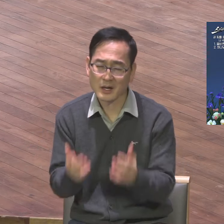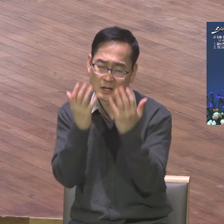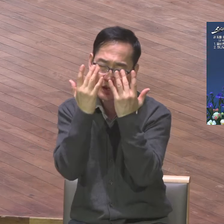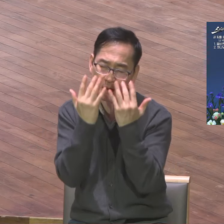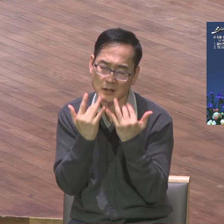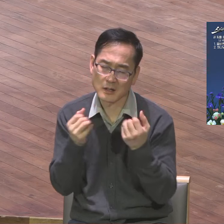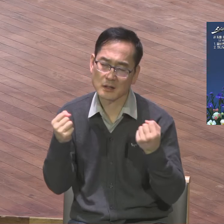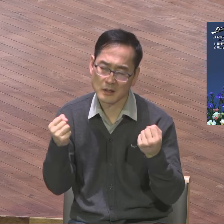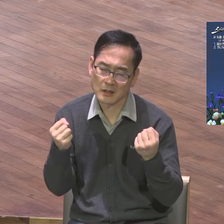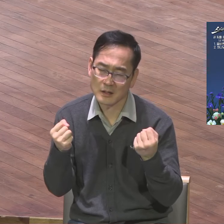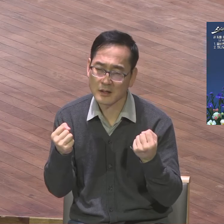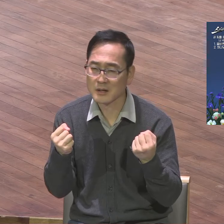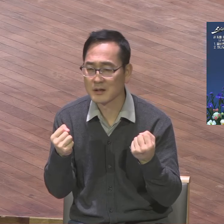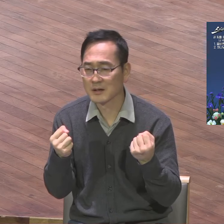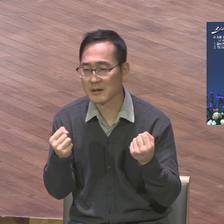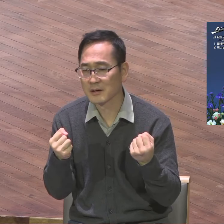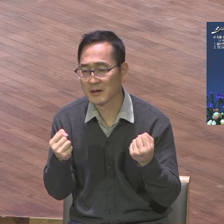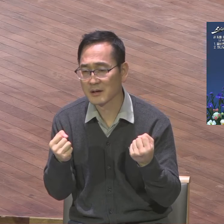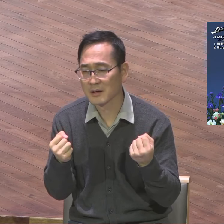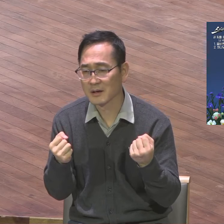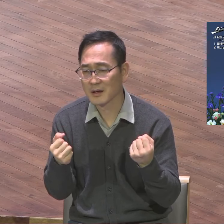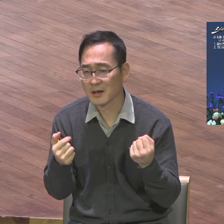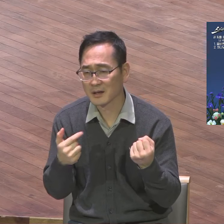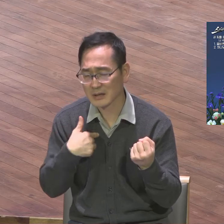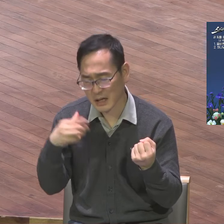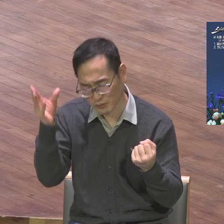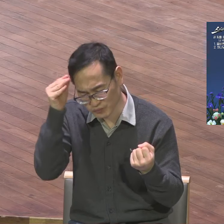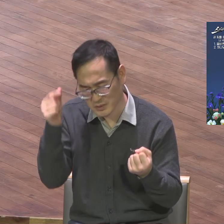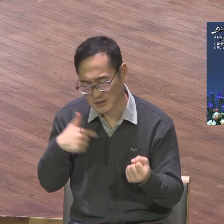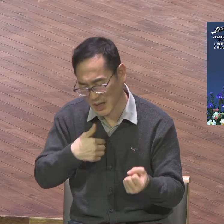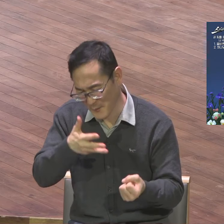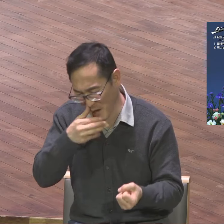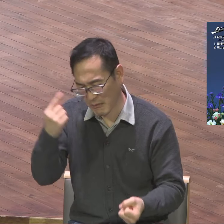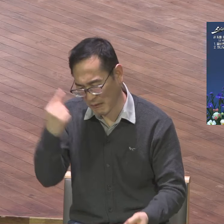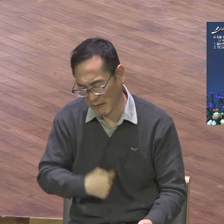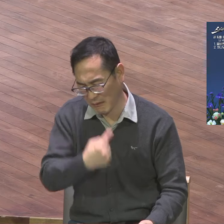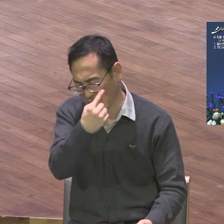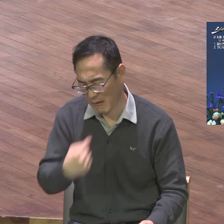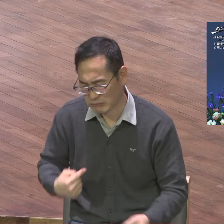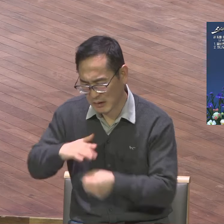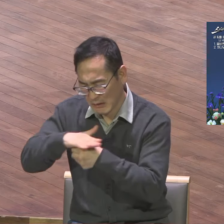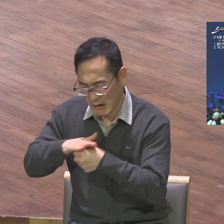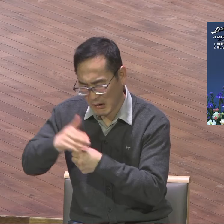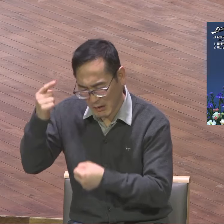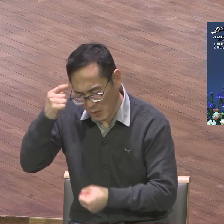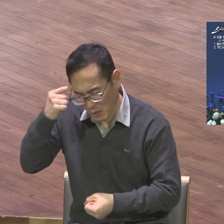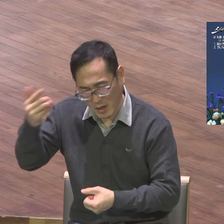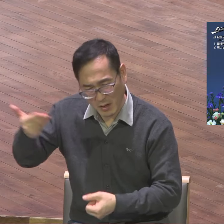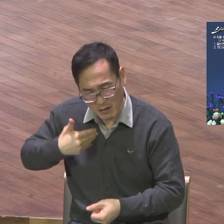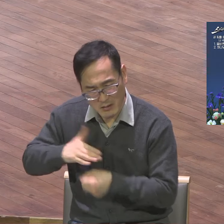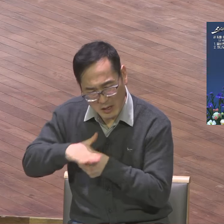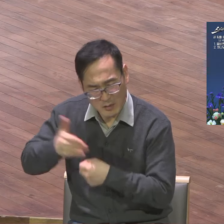아닌데 이 무능한 나를 왜 이렇게 날 사랑합니까?